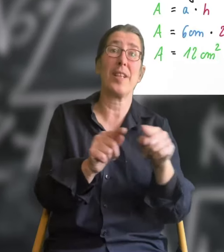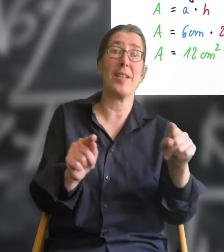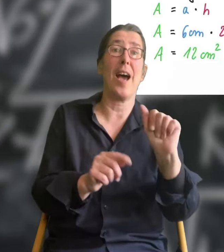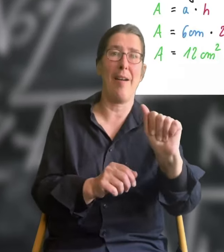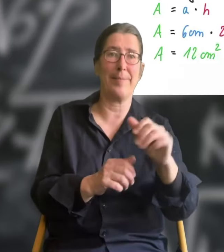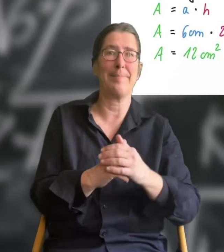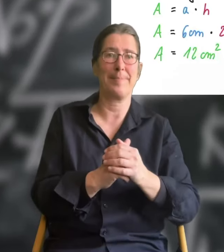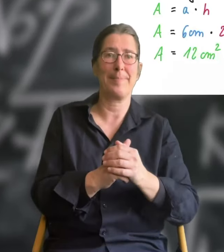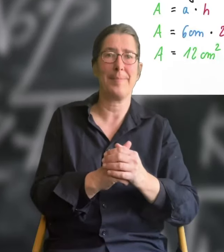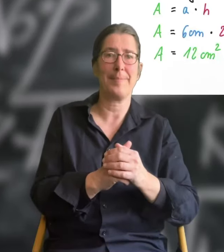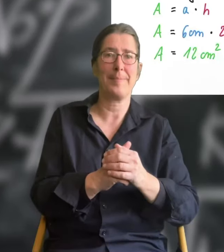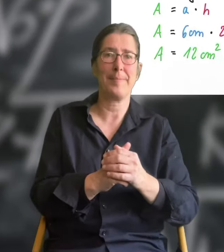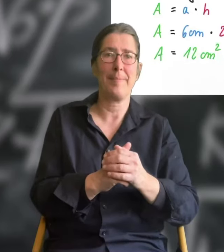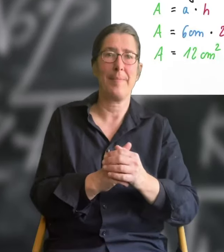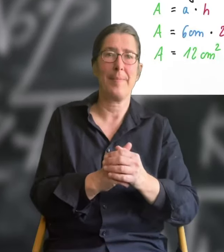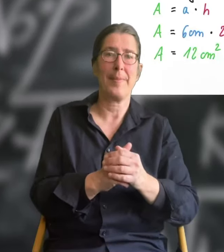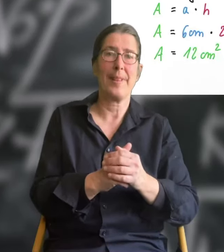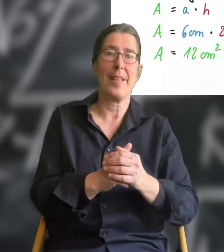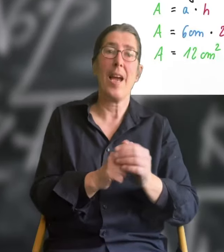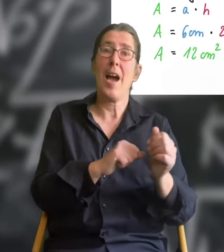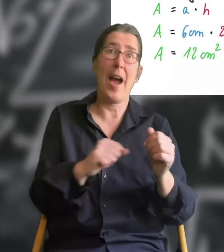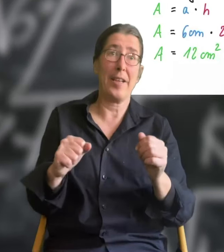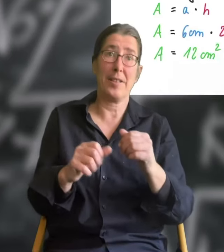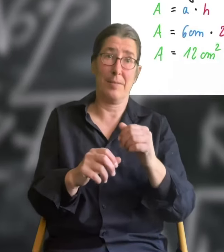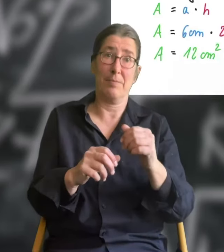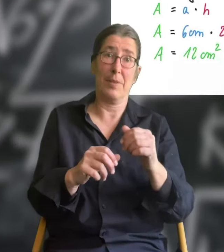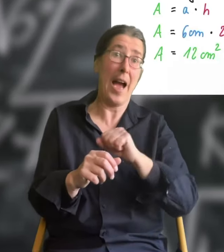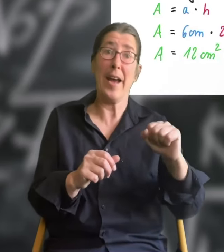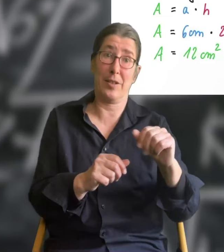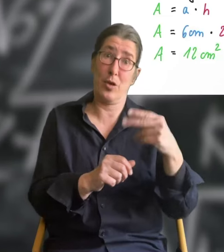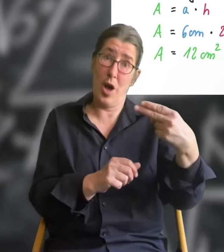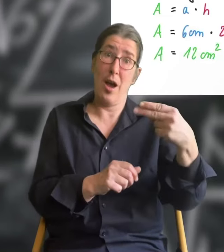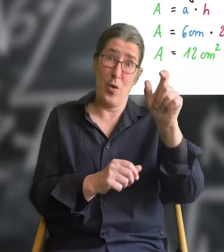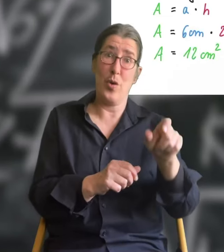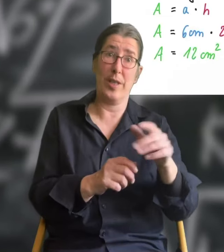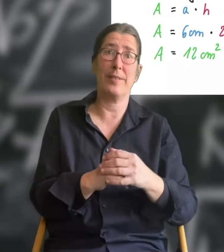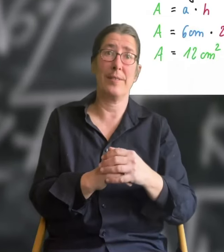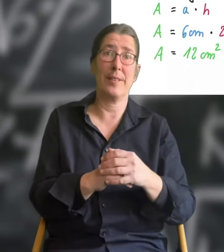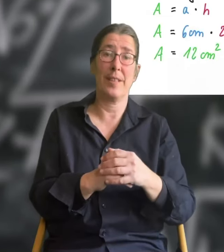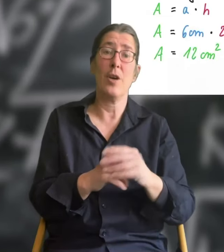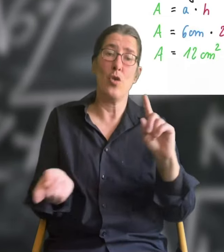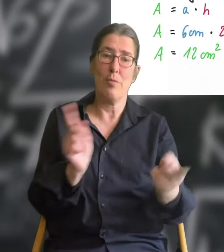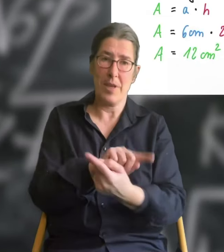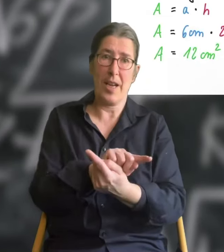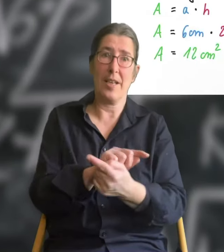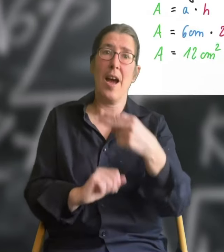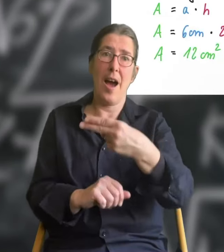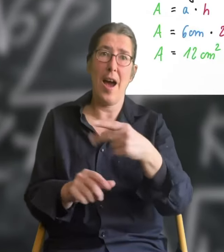A. Ich habe auf der rechten Seite die Höhe stehen, drehe das Ganze um. Die Höhe ist der Flächeninhalt geteilt durch die